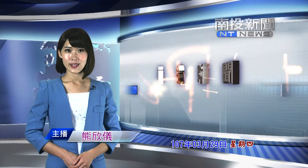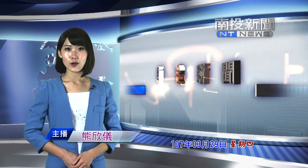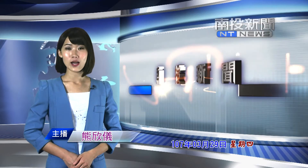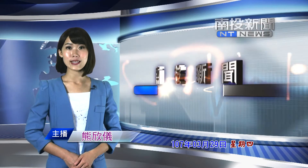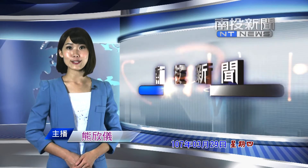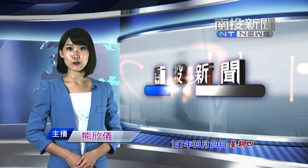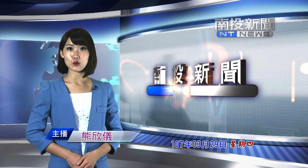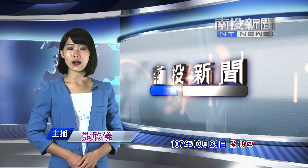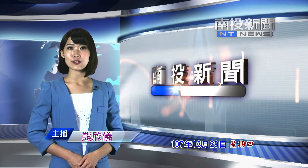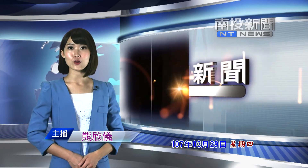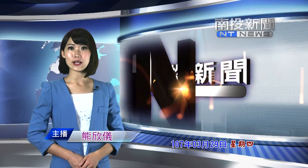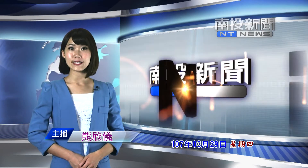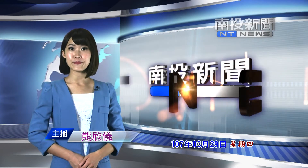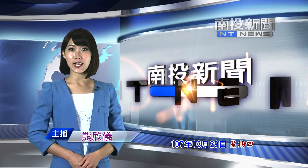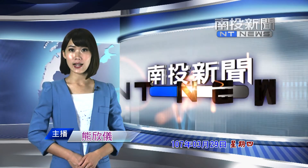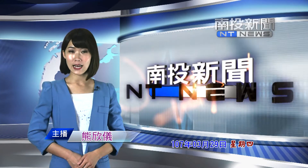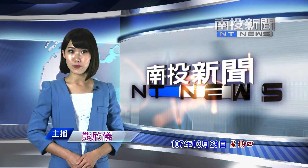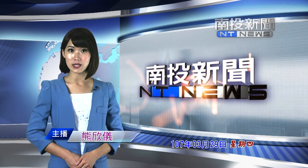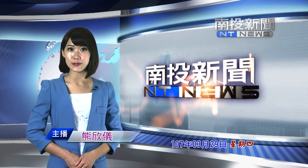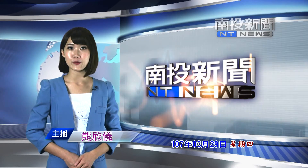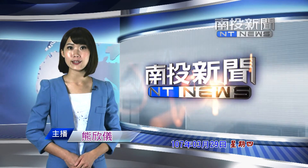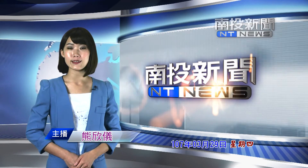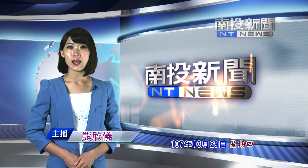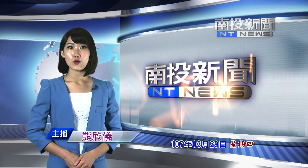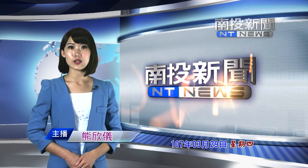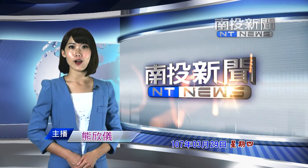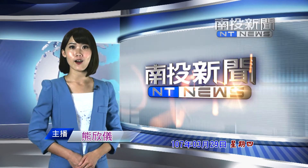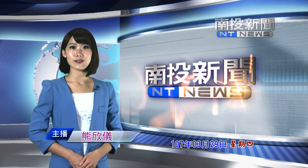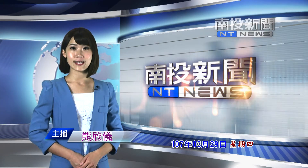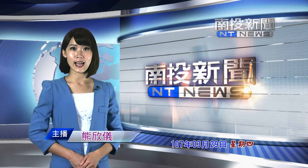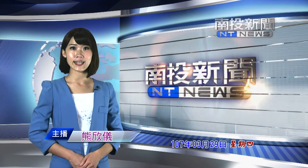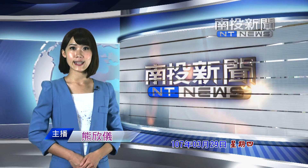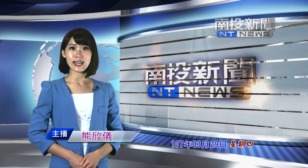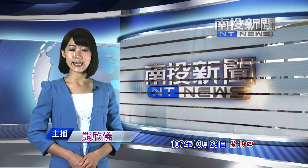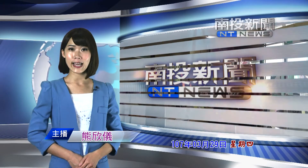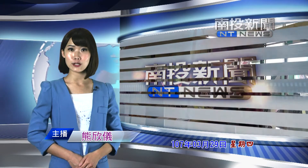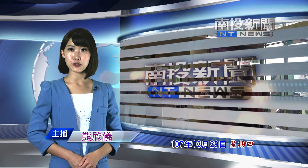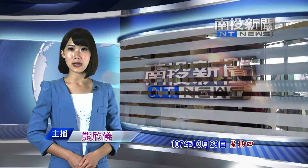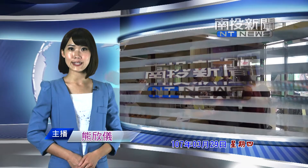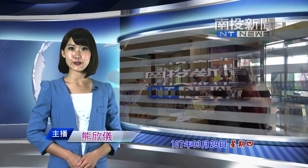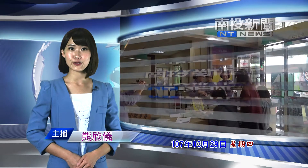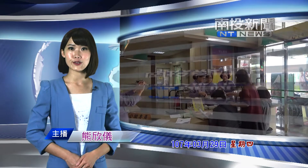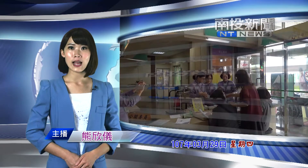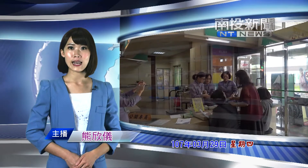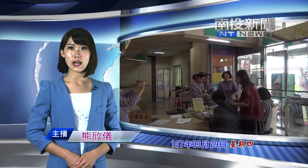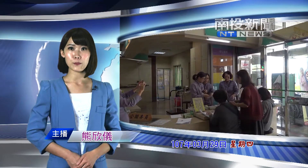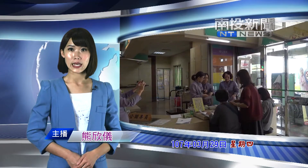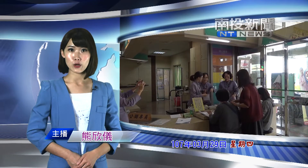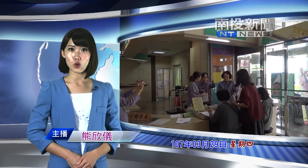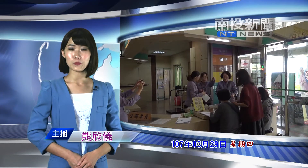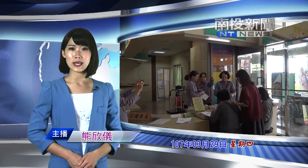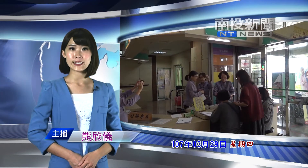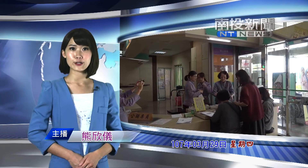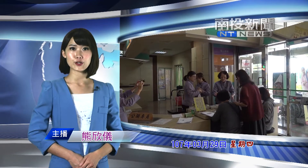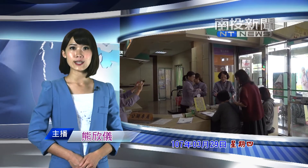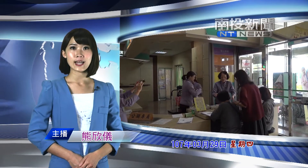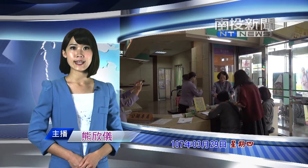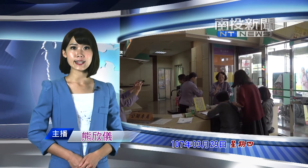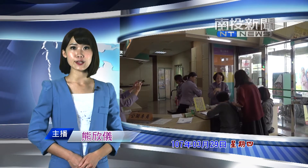欢迎继续收看最关心得愤的南岛新闻为了让听你和医院众爱人士来到病医看病时可以立即